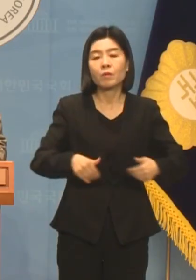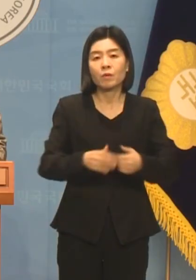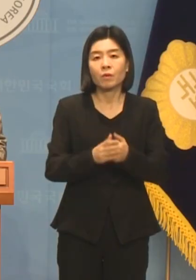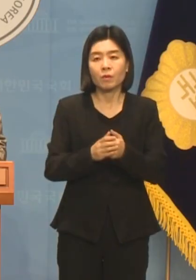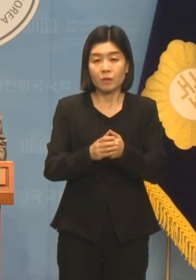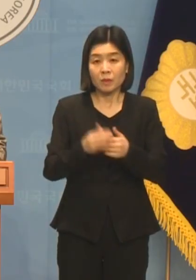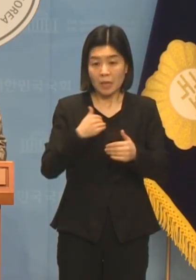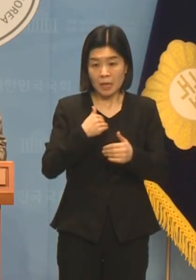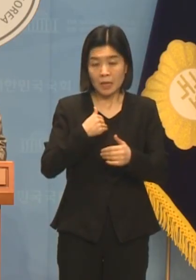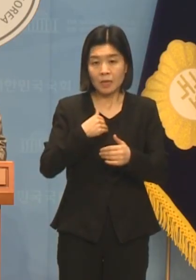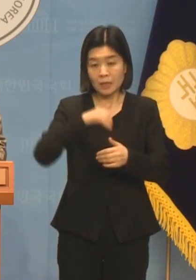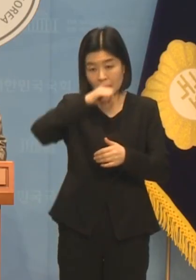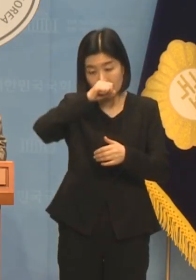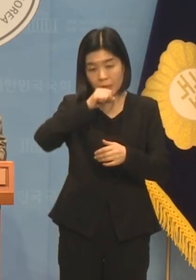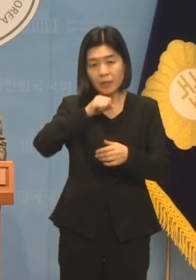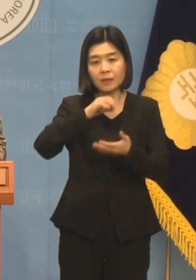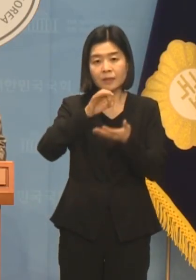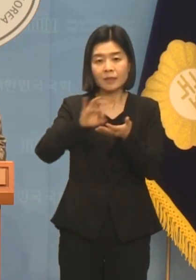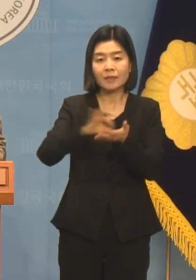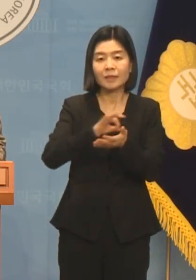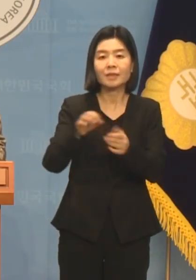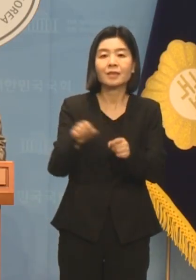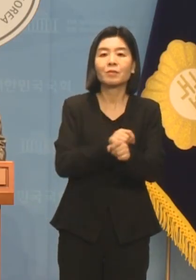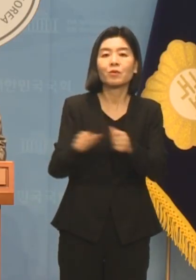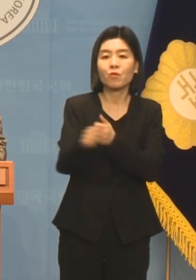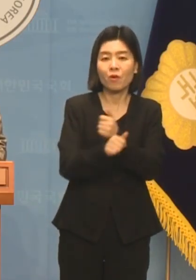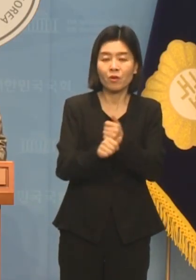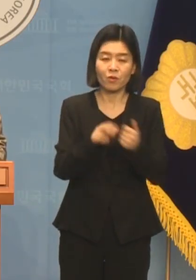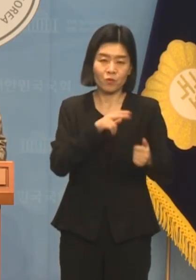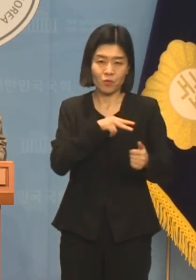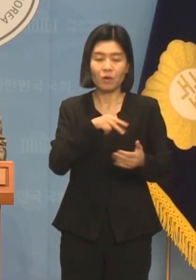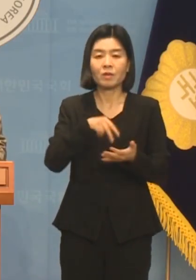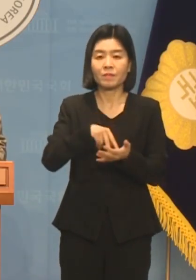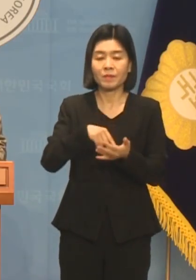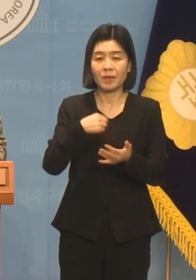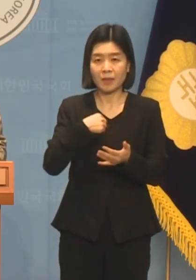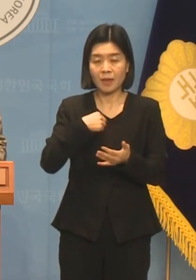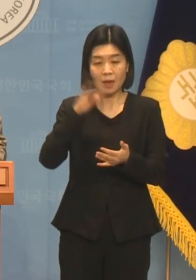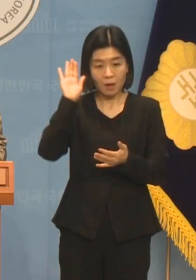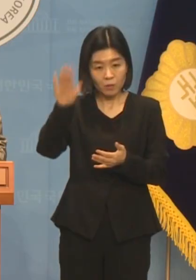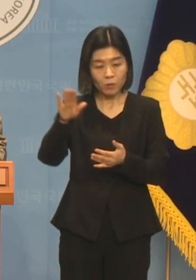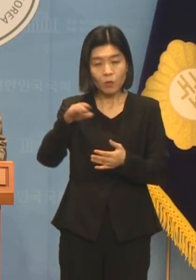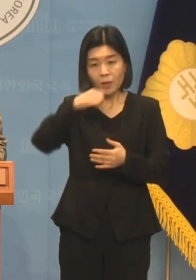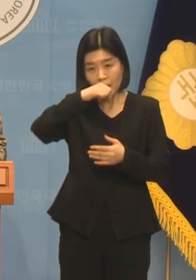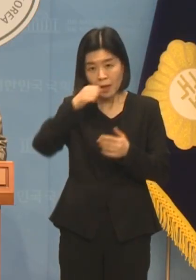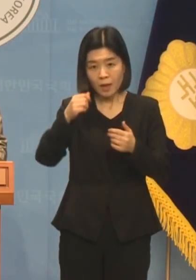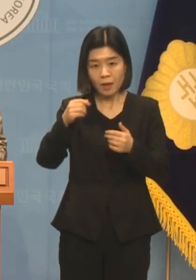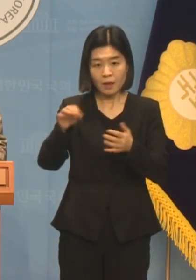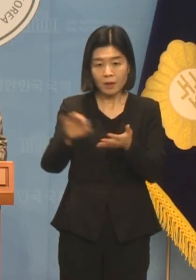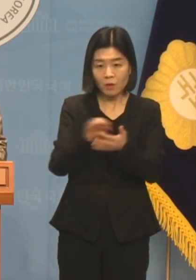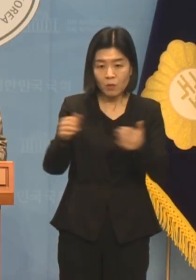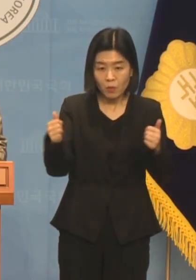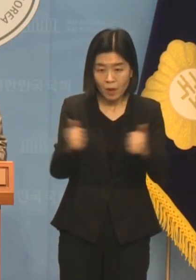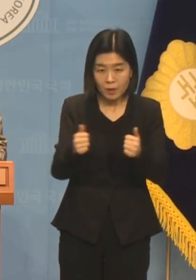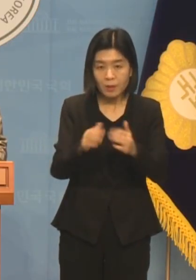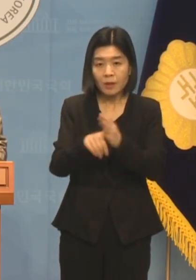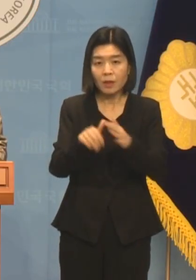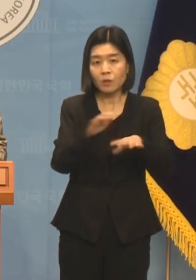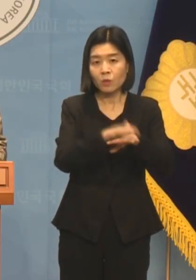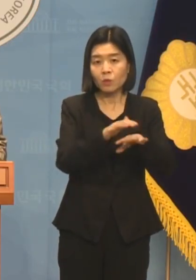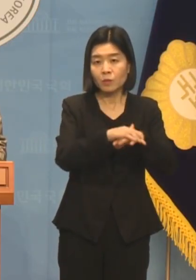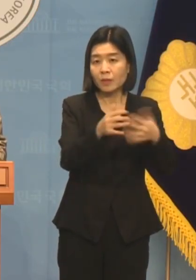저는 예산결산특별위원회 위원으로서 향후 예결위 회의가 열릴 경우